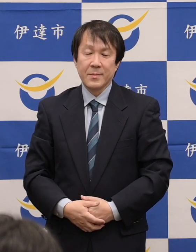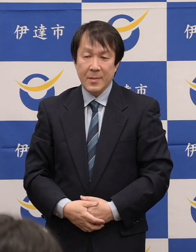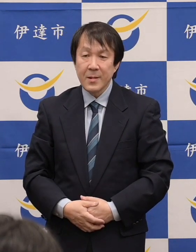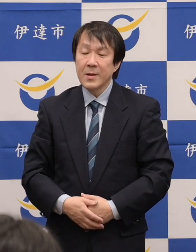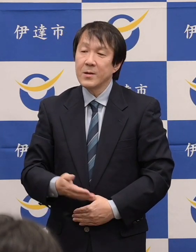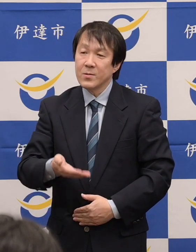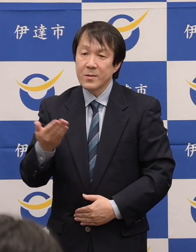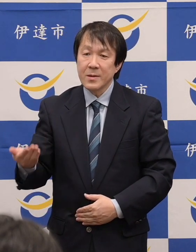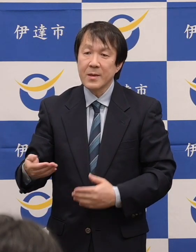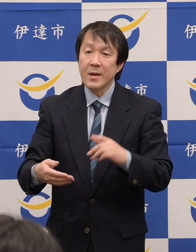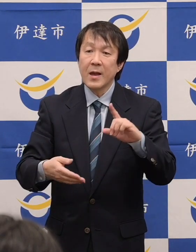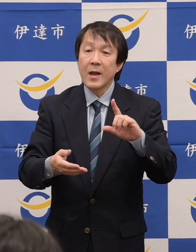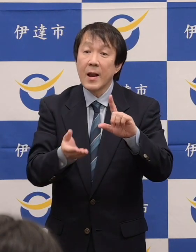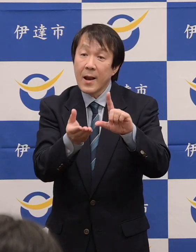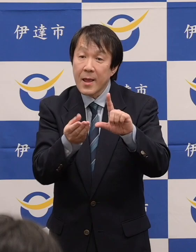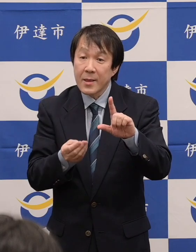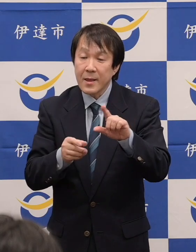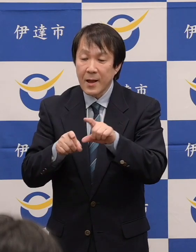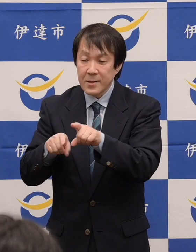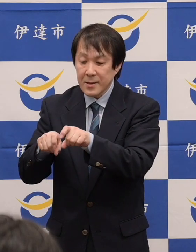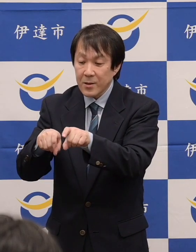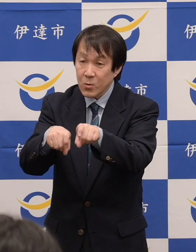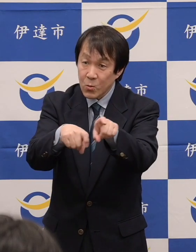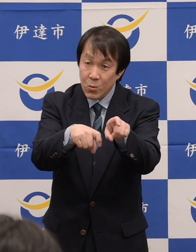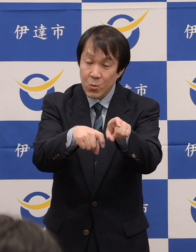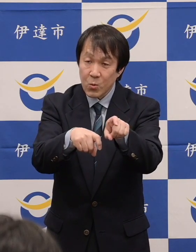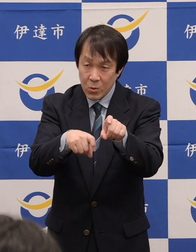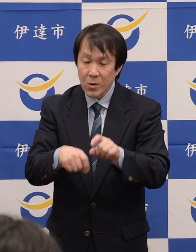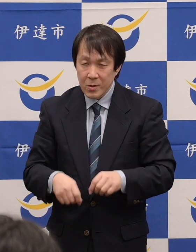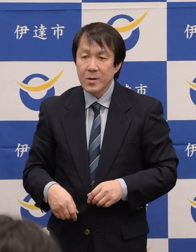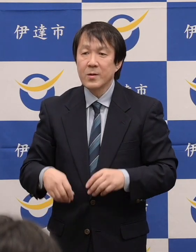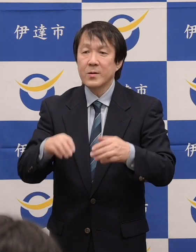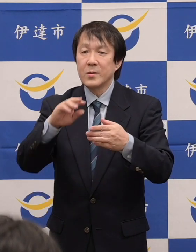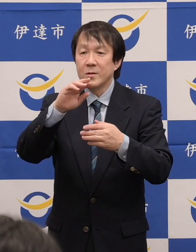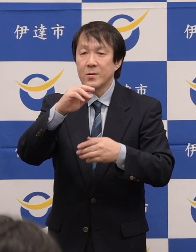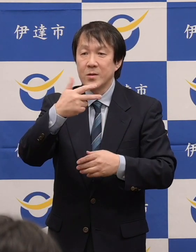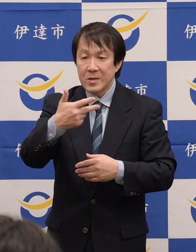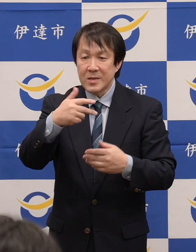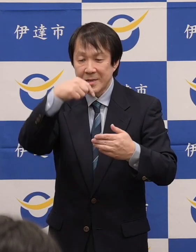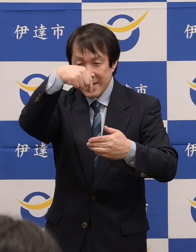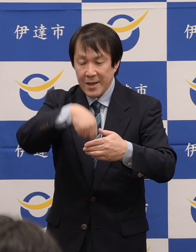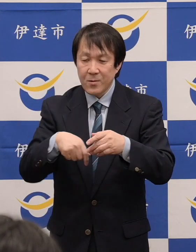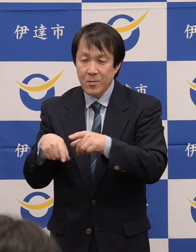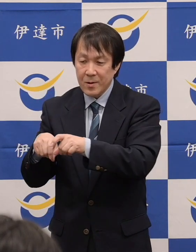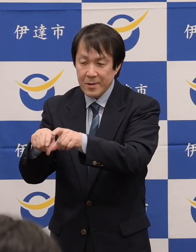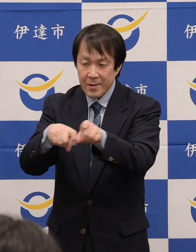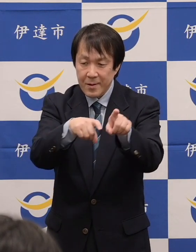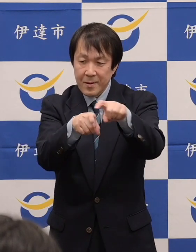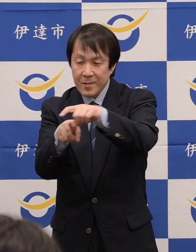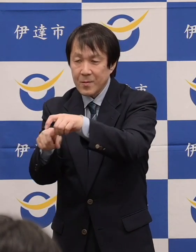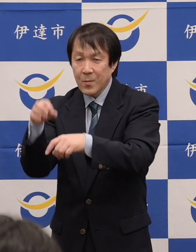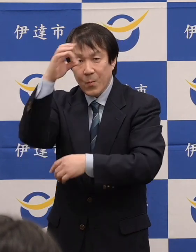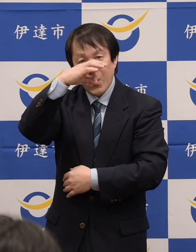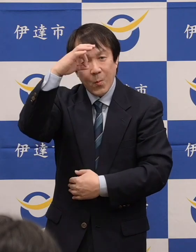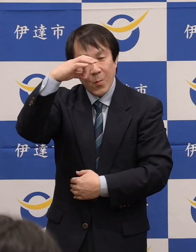それからレンタサイクルとして、市内周遊のためのレンタサイクルの貸し出しも行っていきたいと思います。